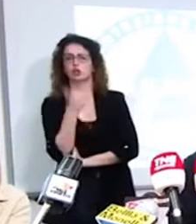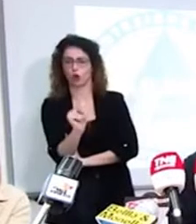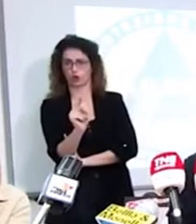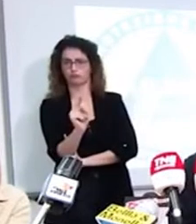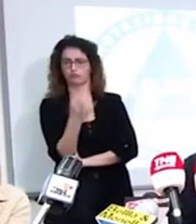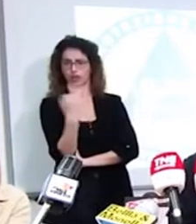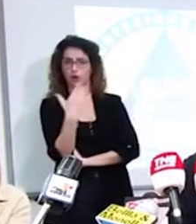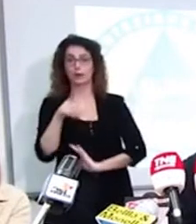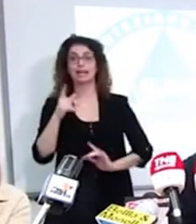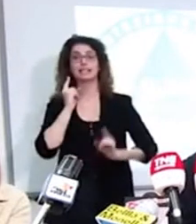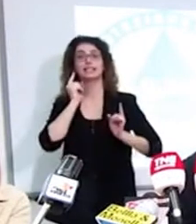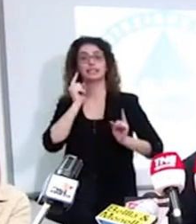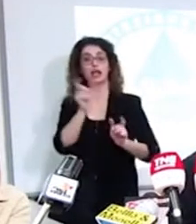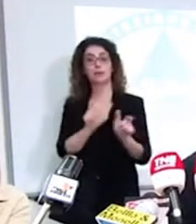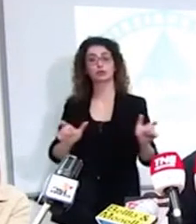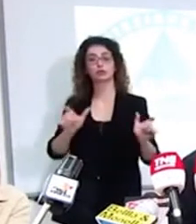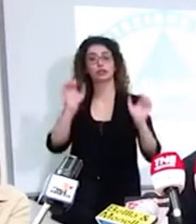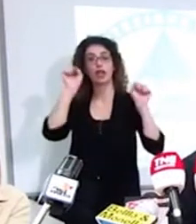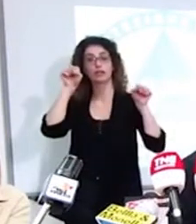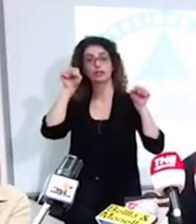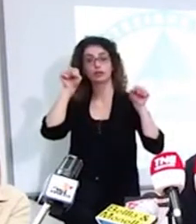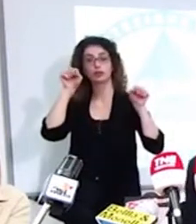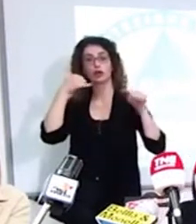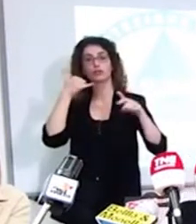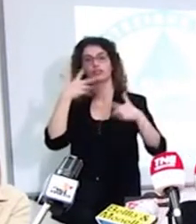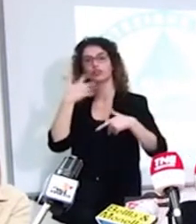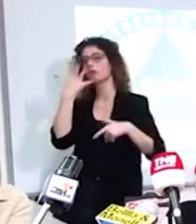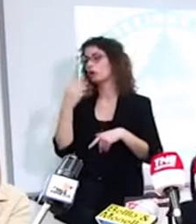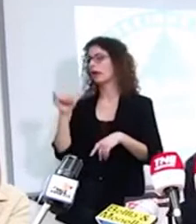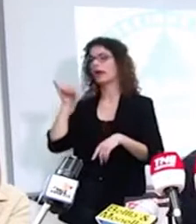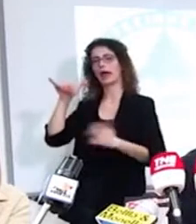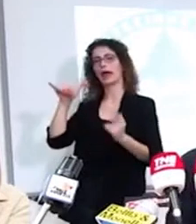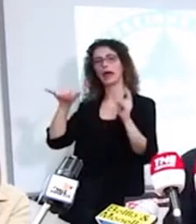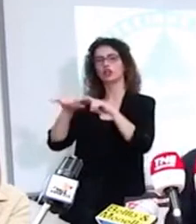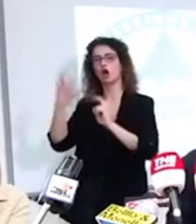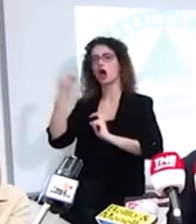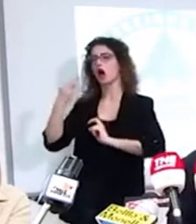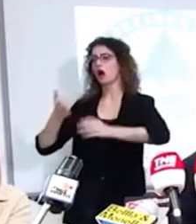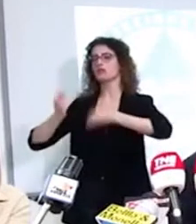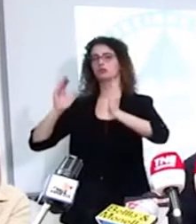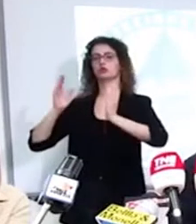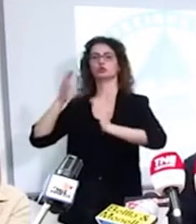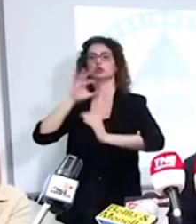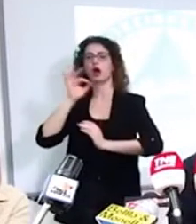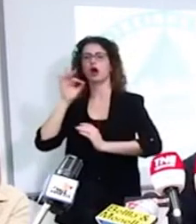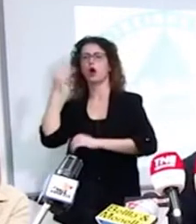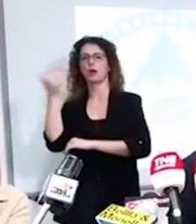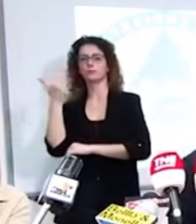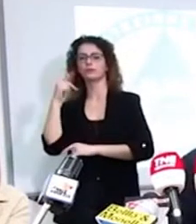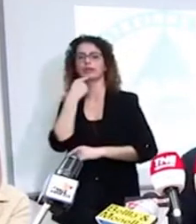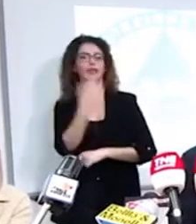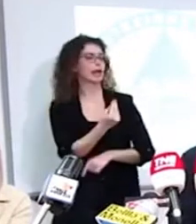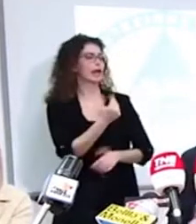nostri veneti qualcuno gli chiede per salire in aereo da entrare nella struttura ricettiva andare da qualche parte dimostra mia vaccinazione